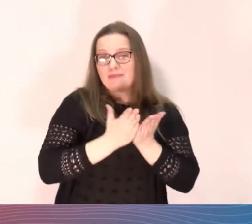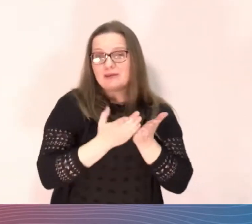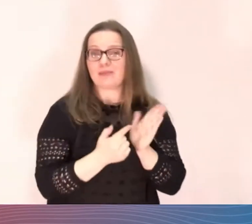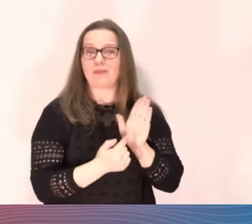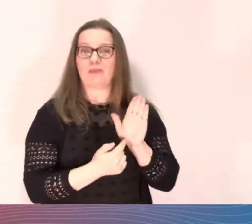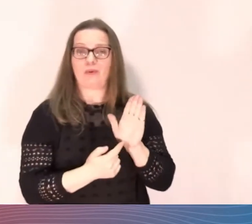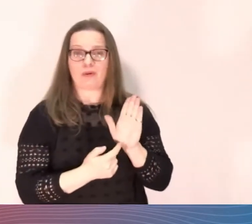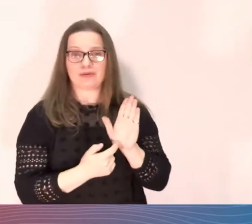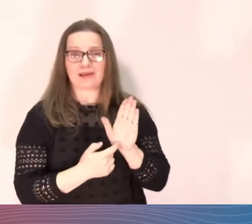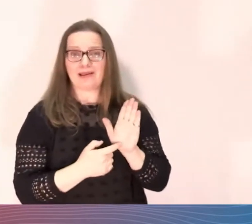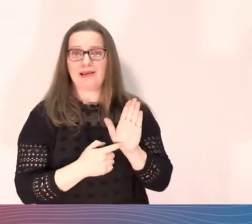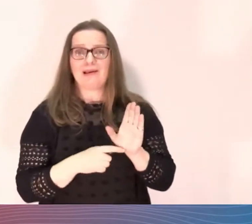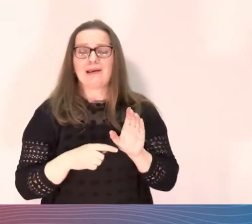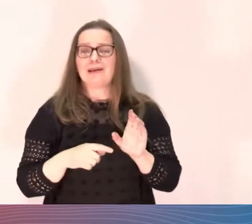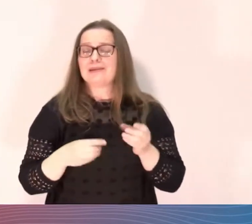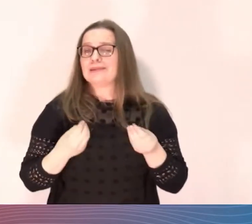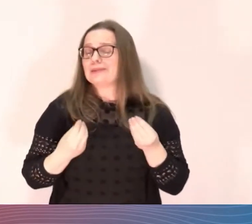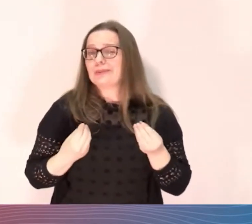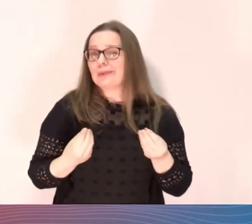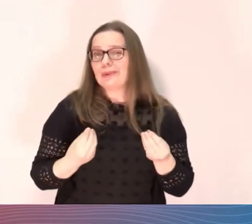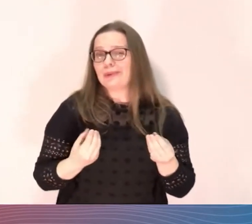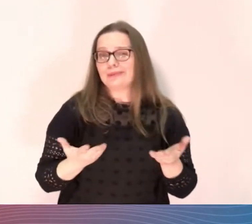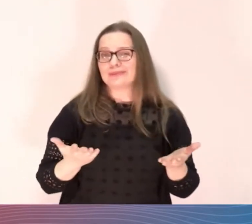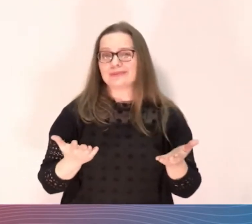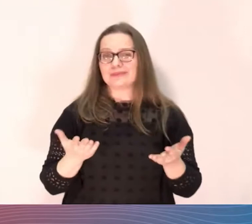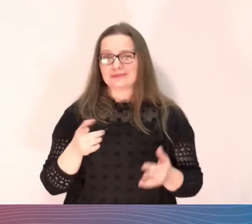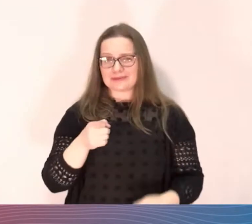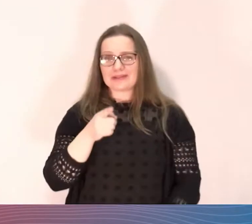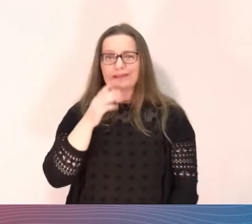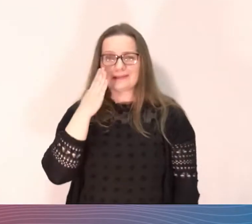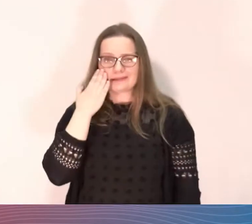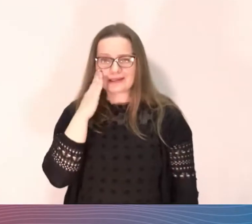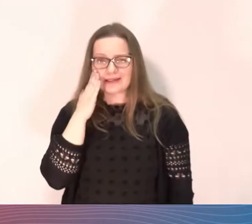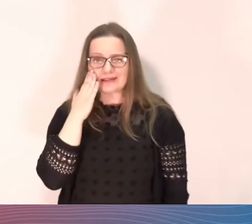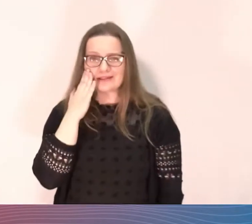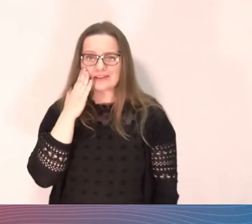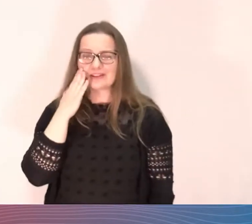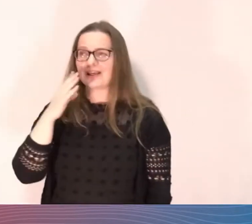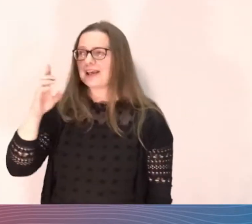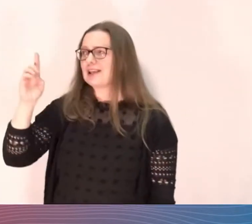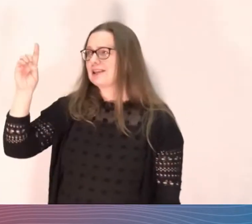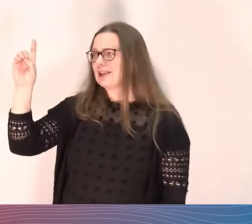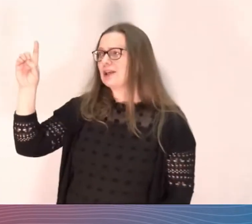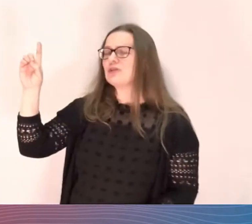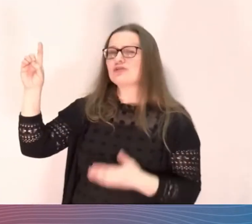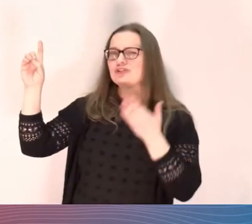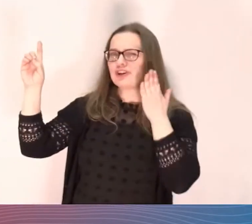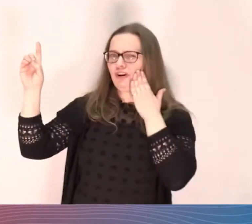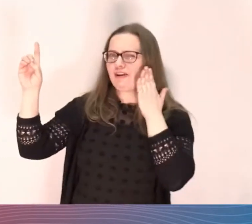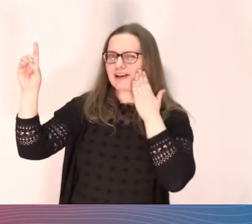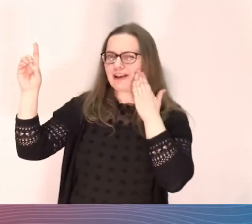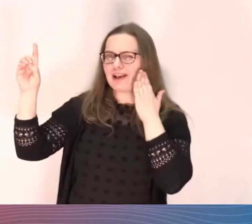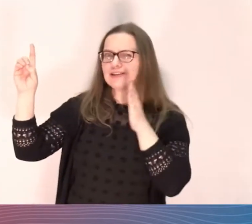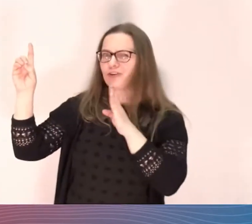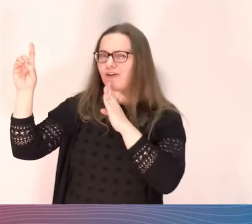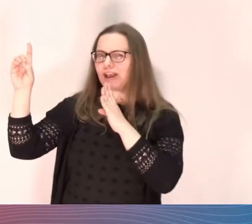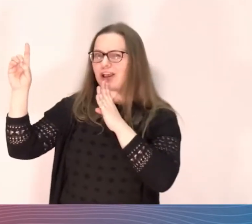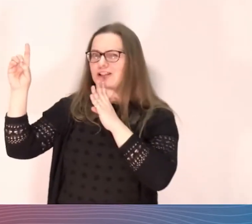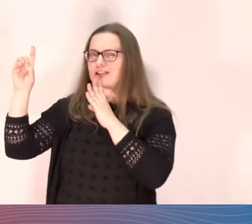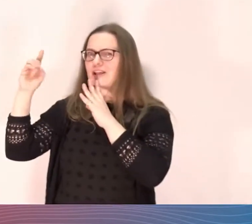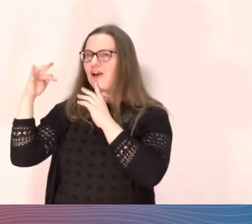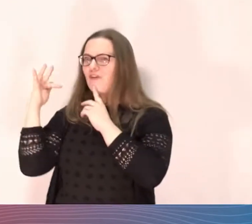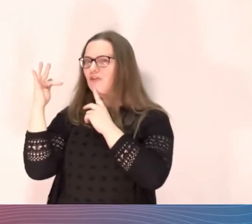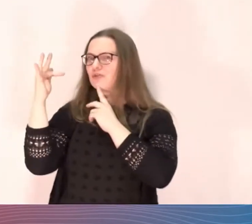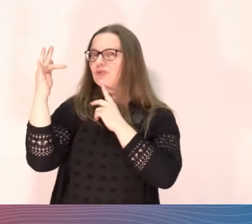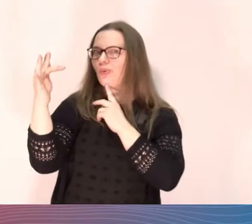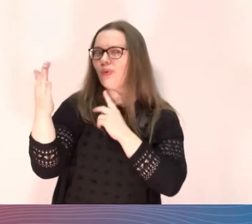Então depende do quê? A presciência de Deus, ele vai ver o quê no homem? Não é por